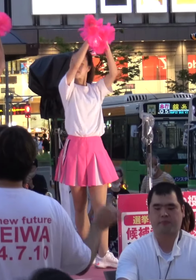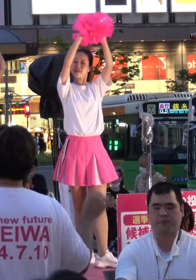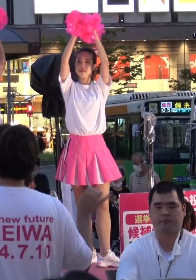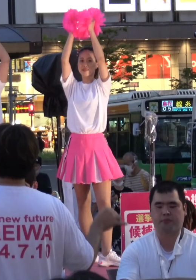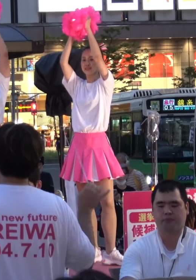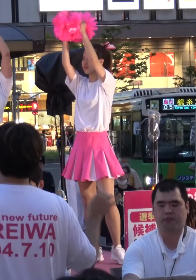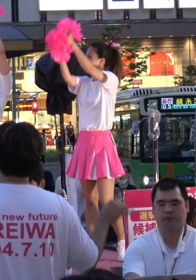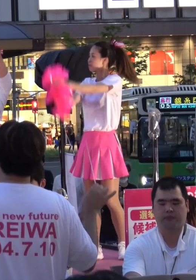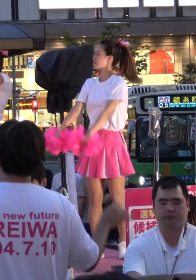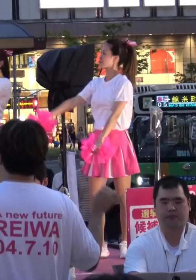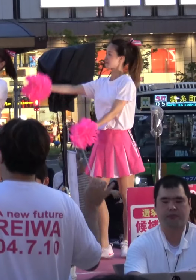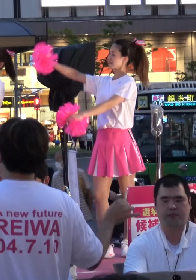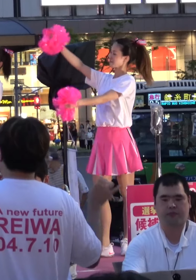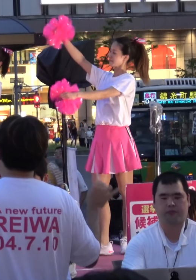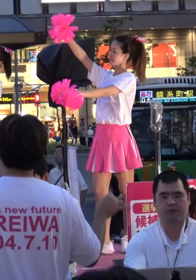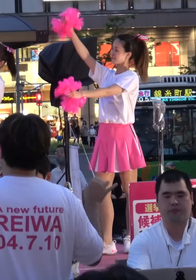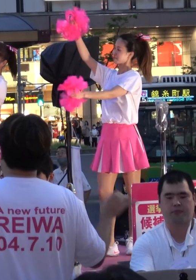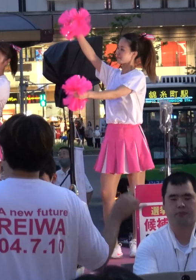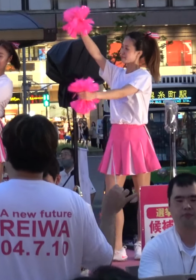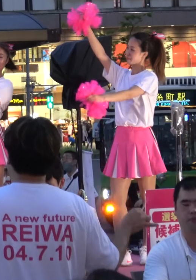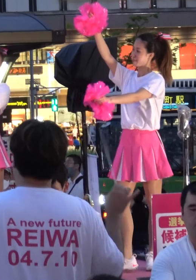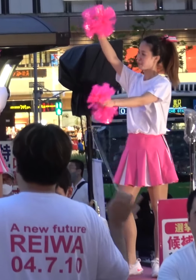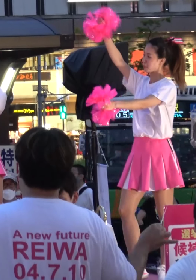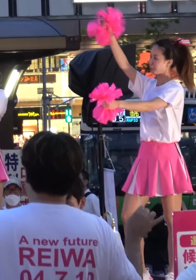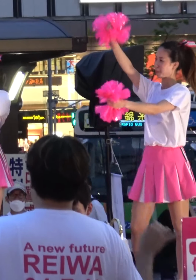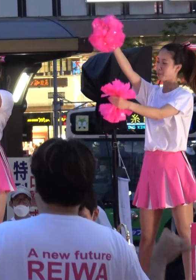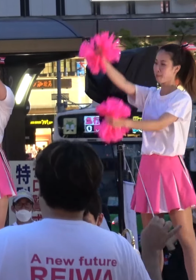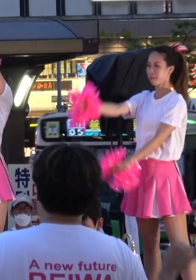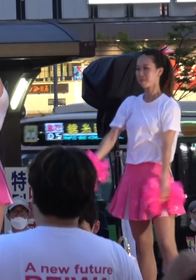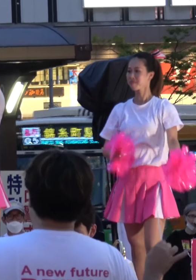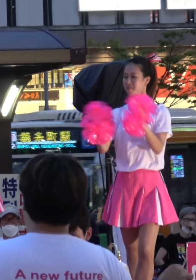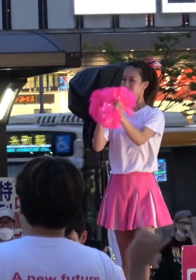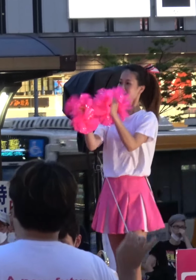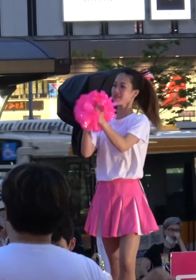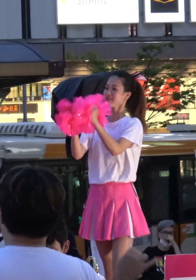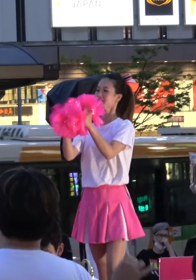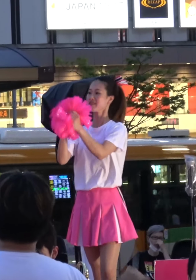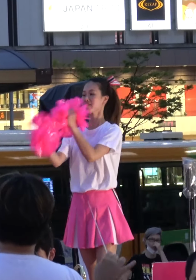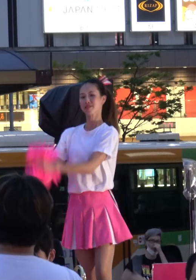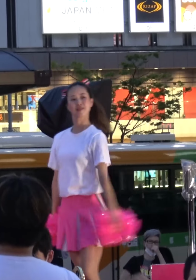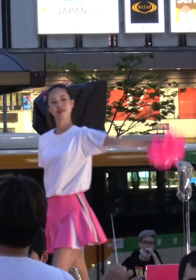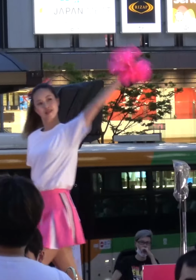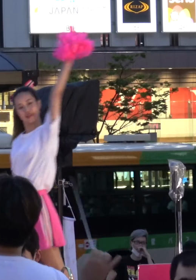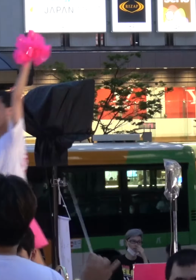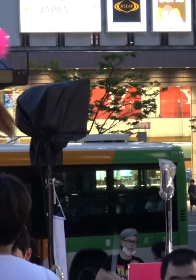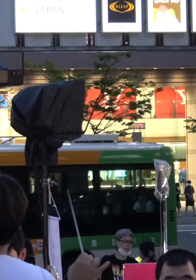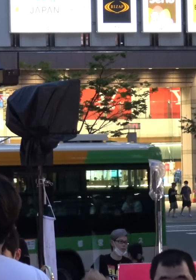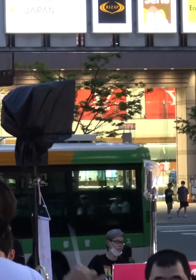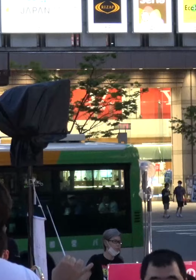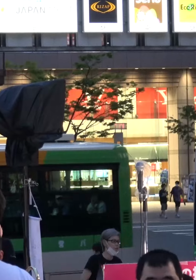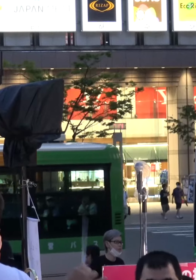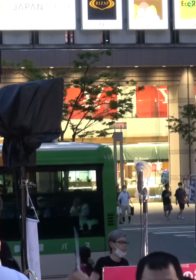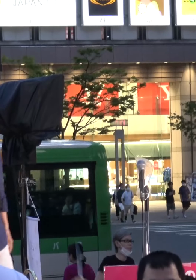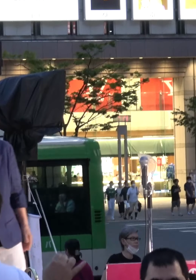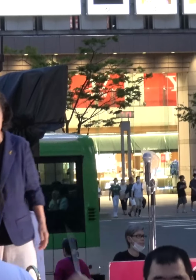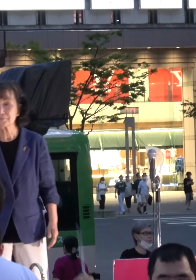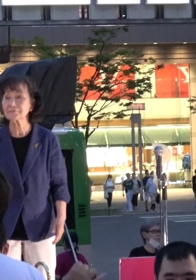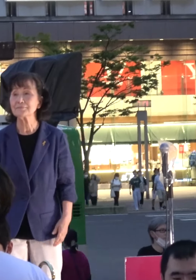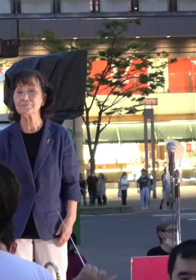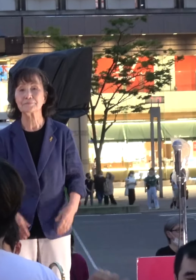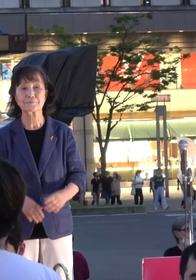人、令和新選組参院選政策担当部